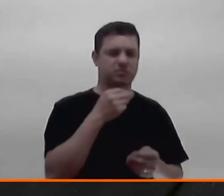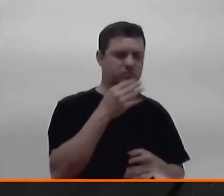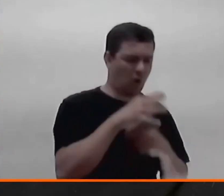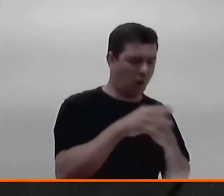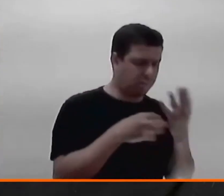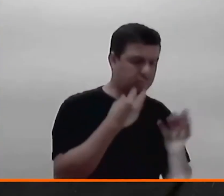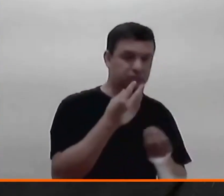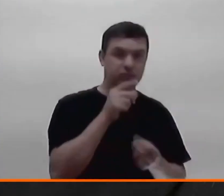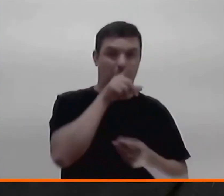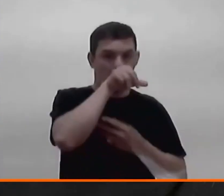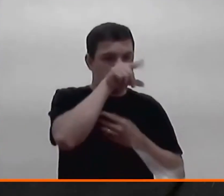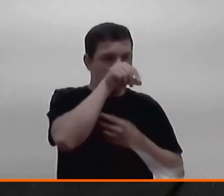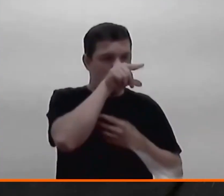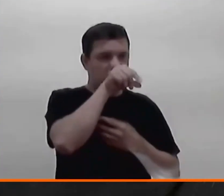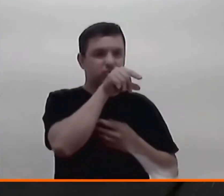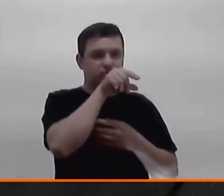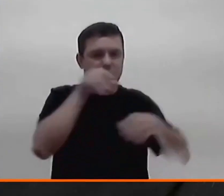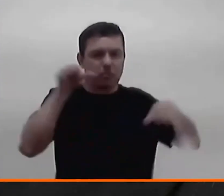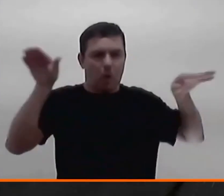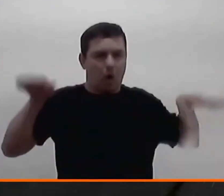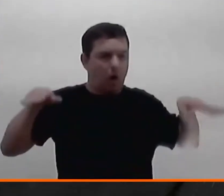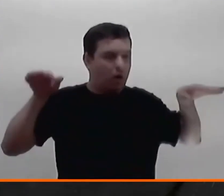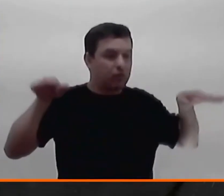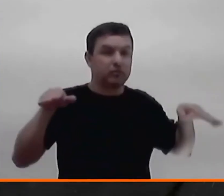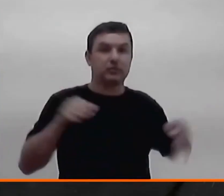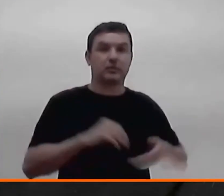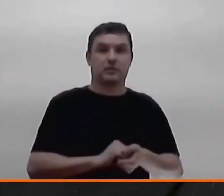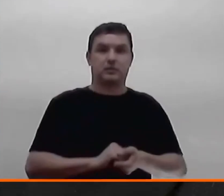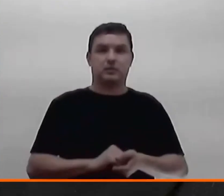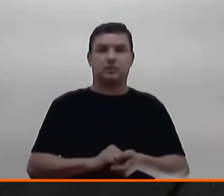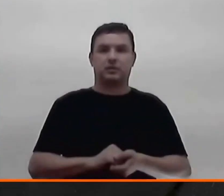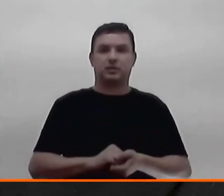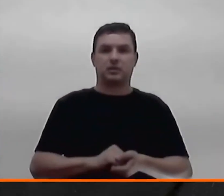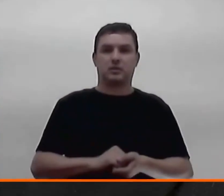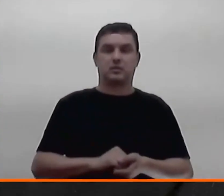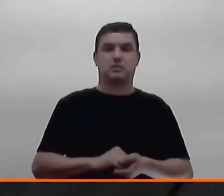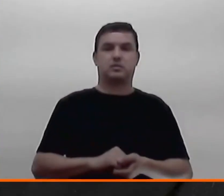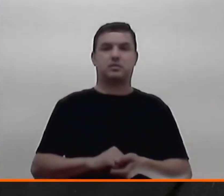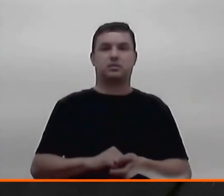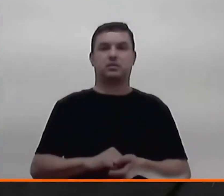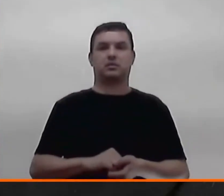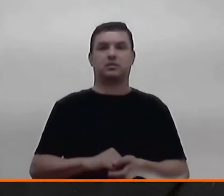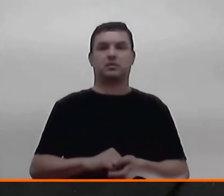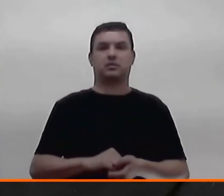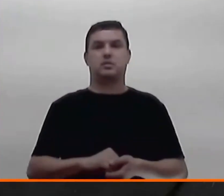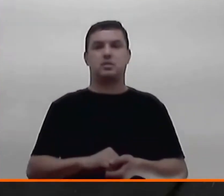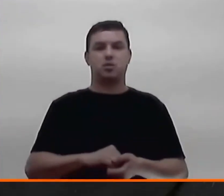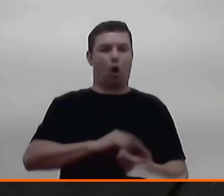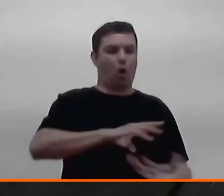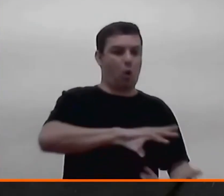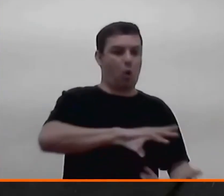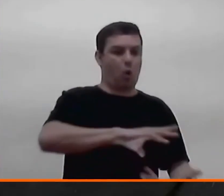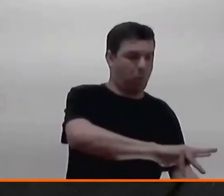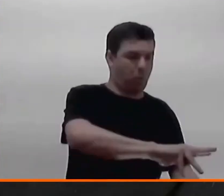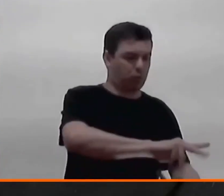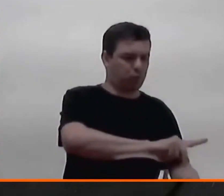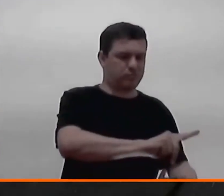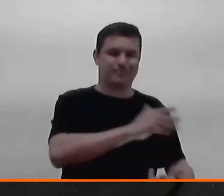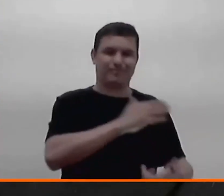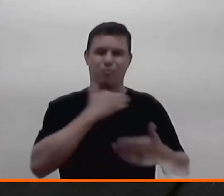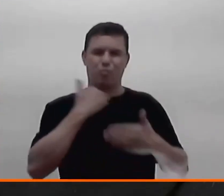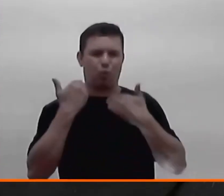mostra que tanta gente, tantas pessoas do mundo morreram. Não é verdade?